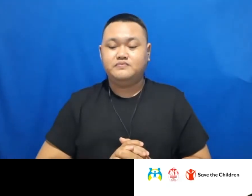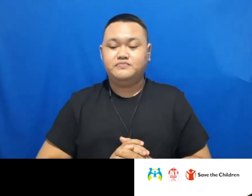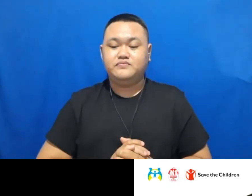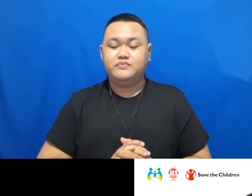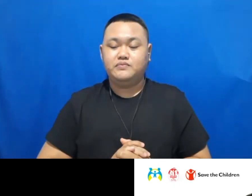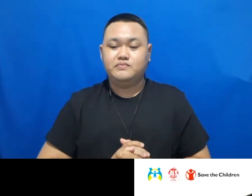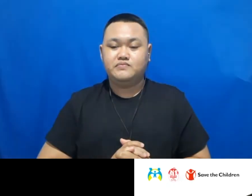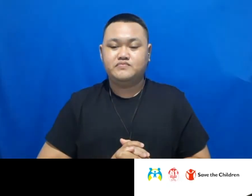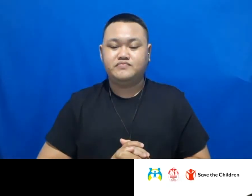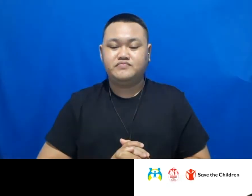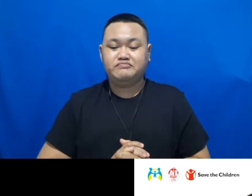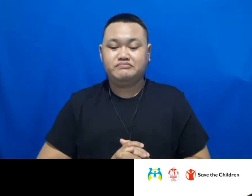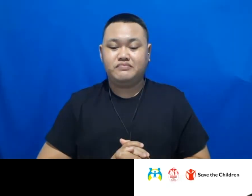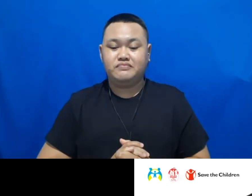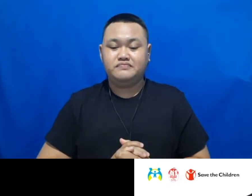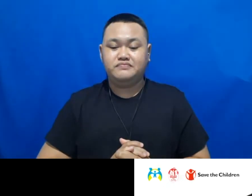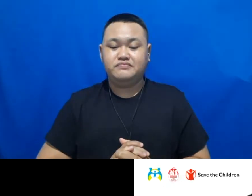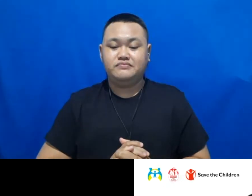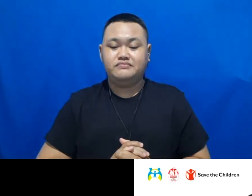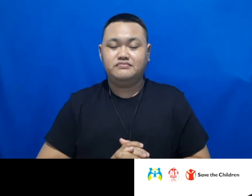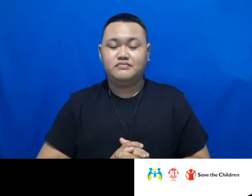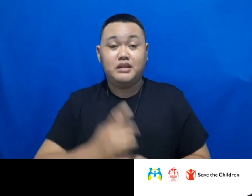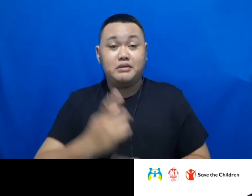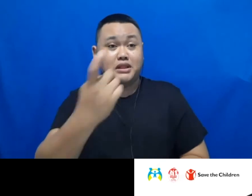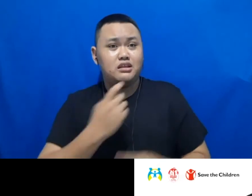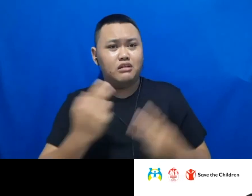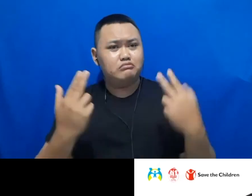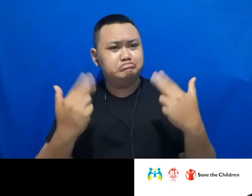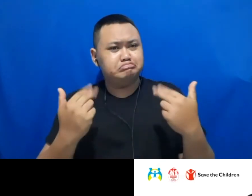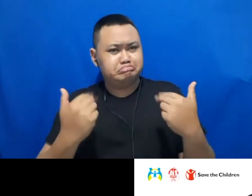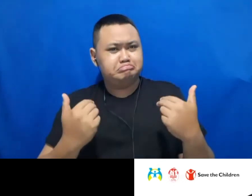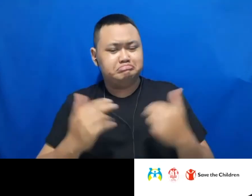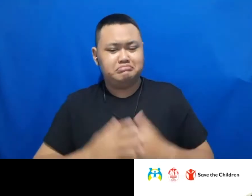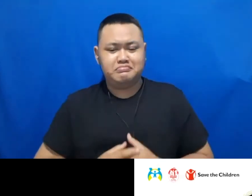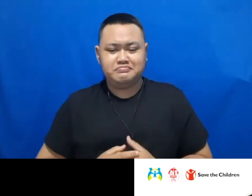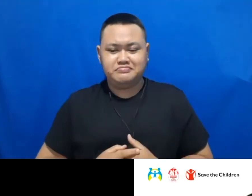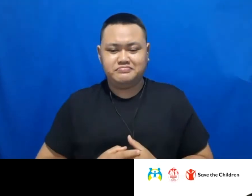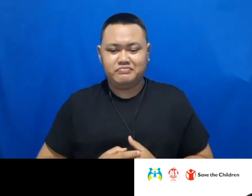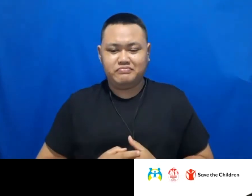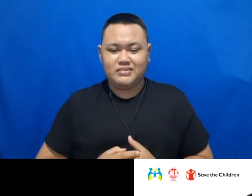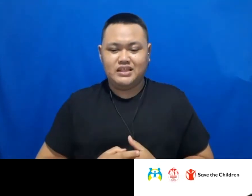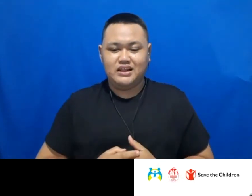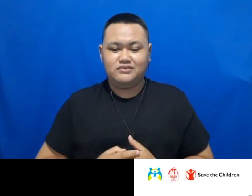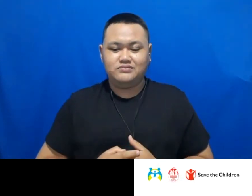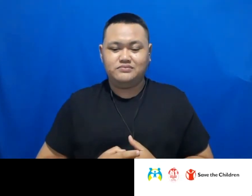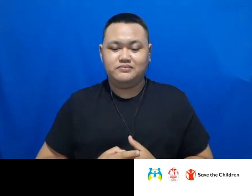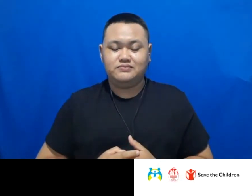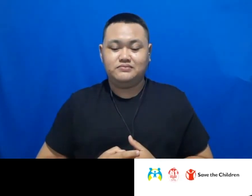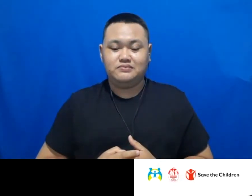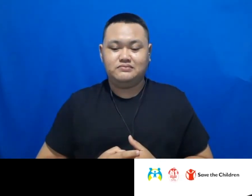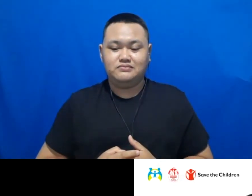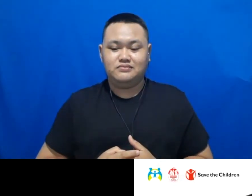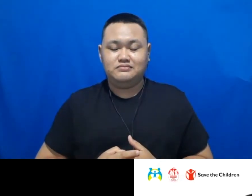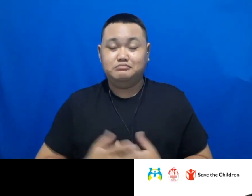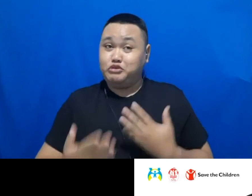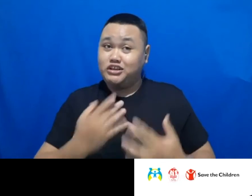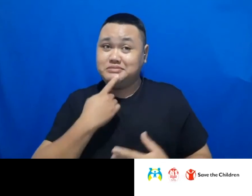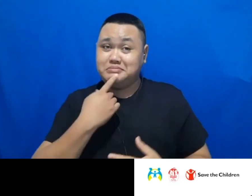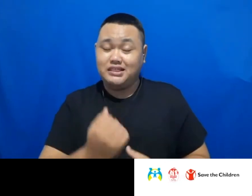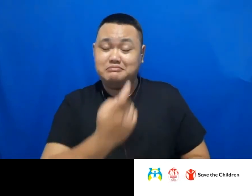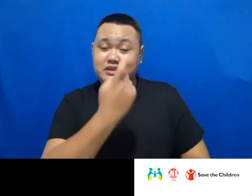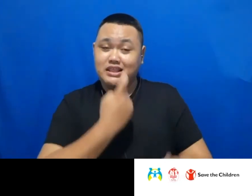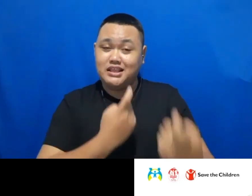kemajuan-kemajuan yang tadi Bapak Ibu ceritakan begitu. Dan juga saya tentu bangga sekali dengan Regina dan Zaki tadi yang